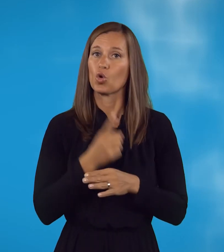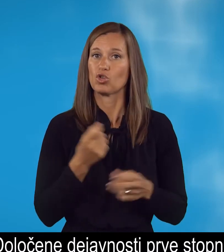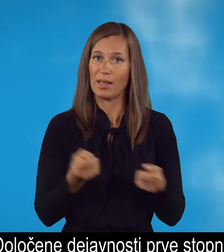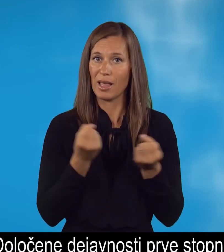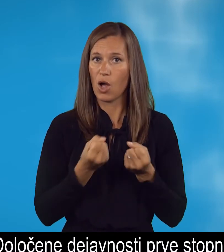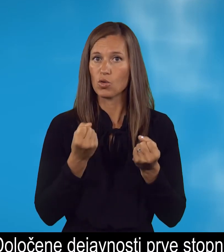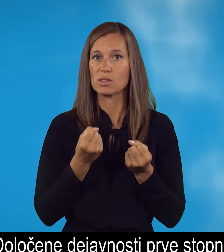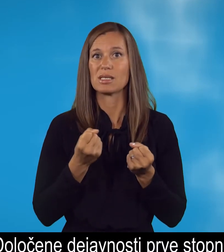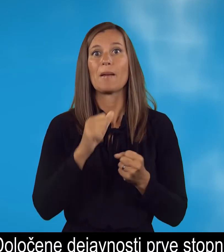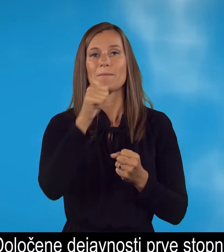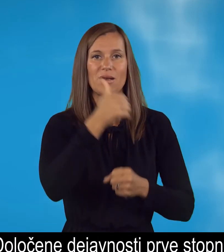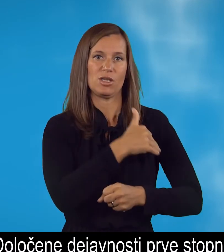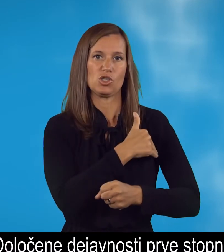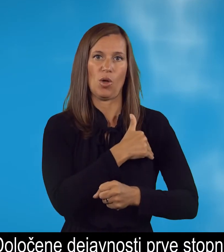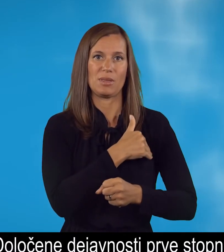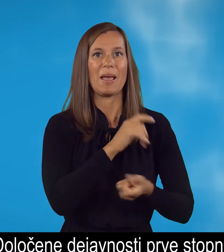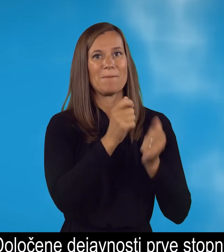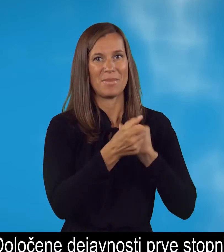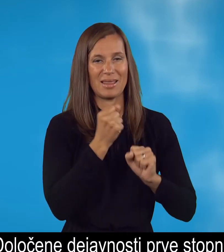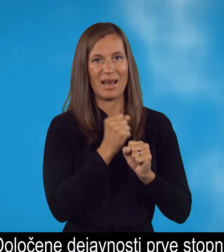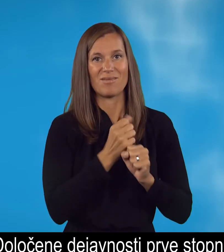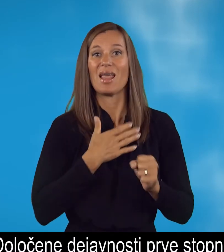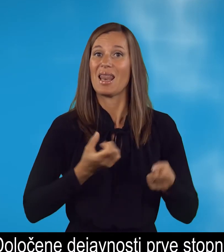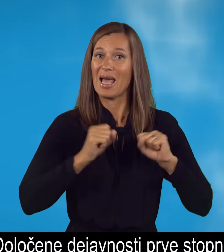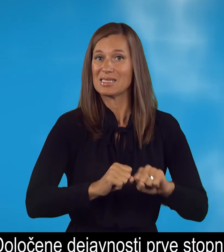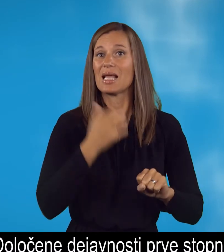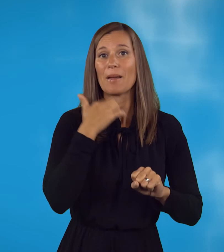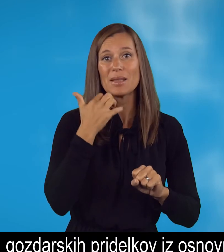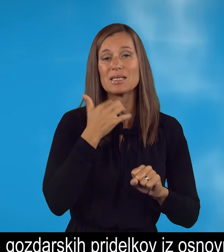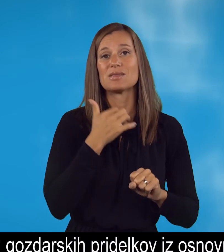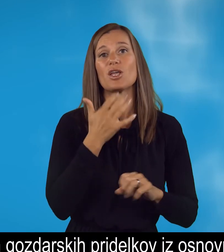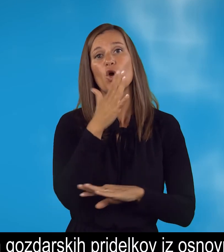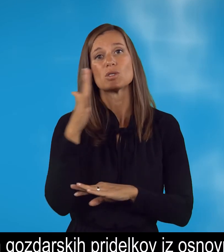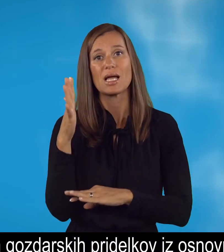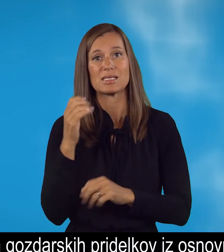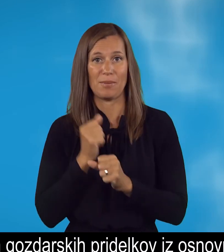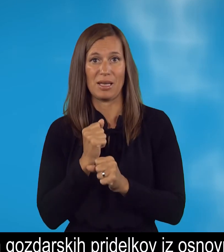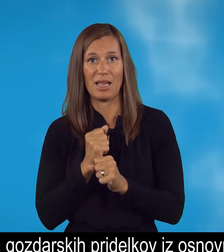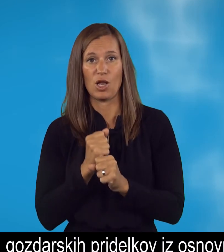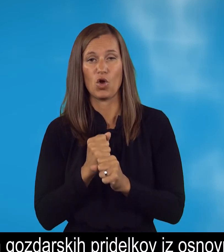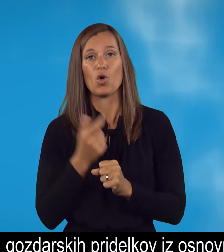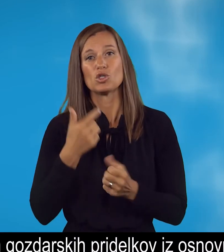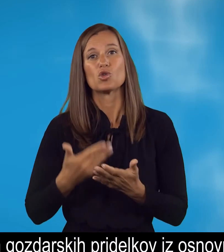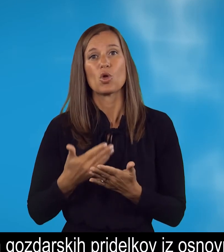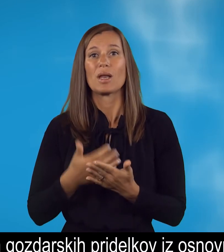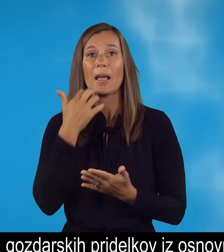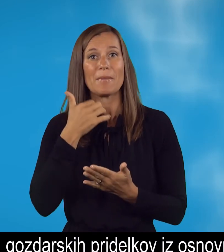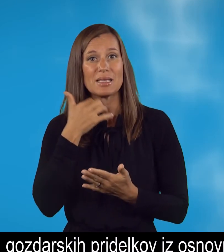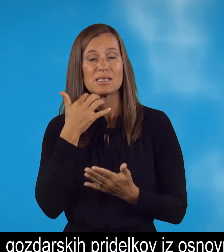Določene dejavnosti prve stopnje predelave lastnih kmetijskih in gozdarskih pridelkov iz osnovne kmetijske